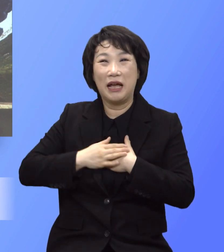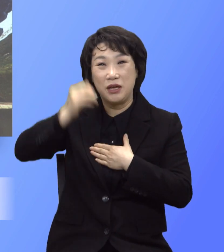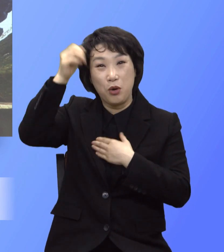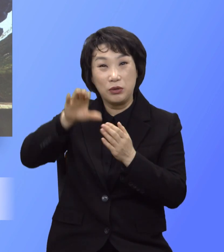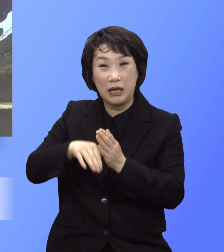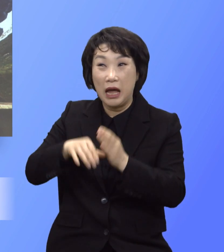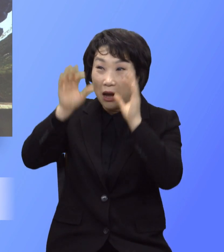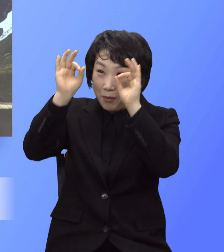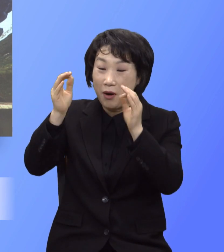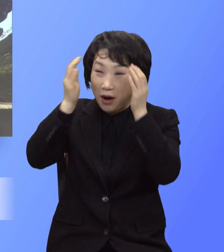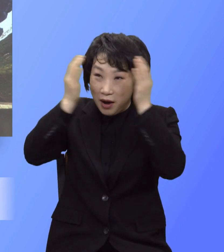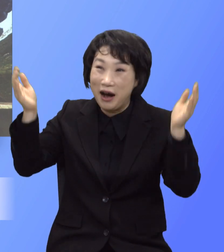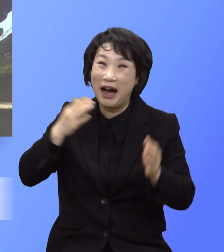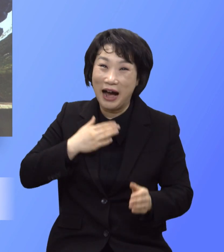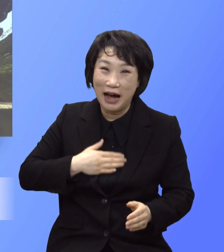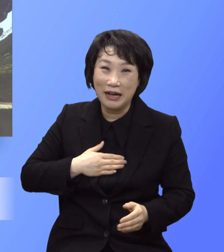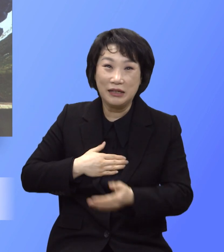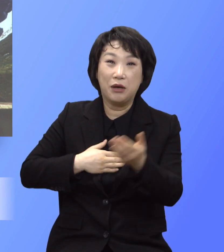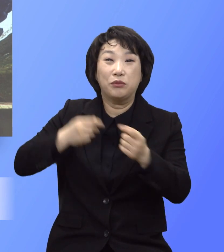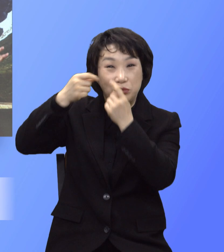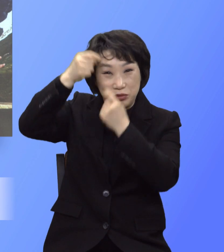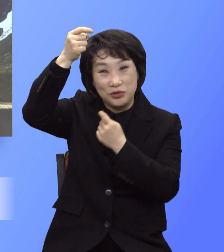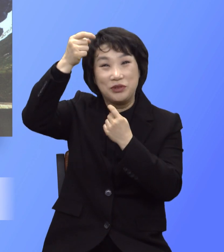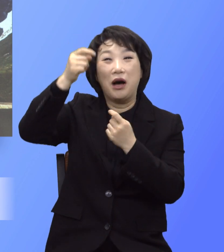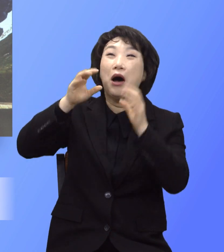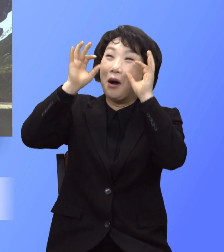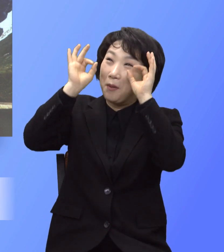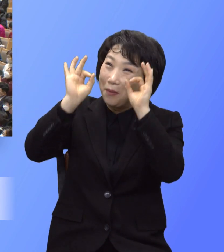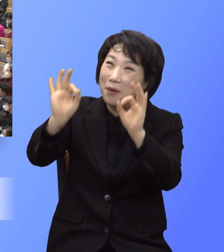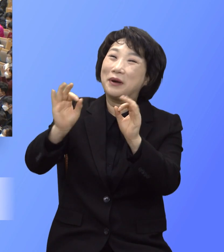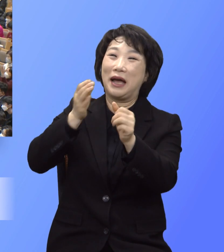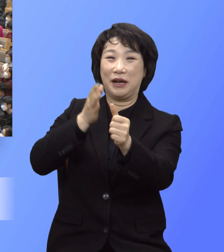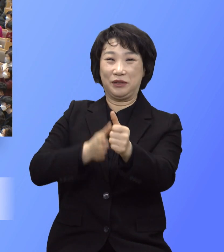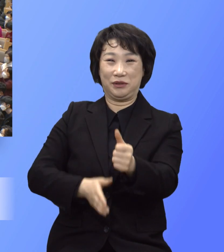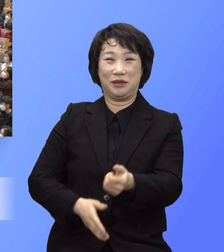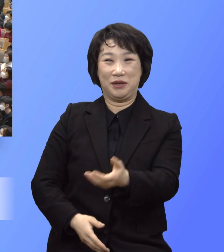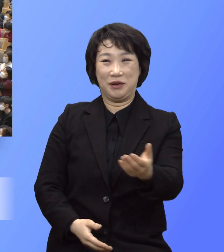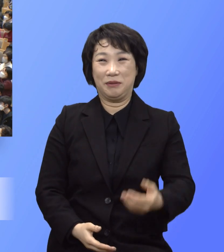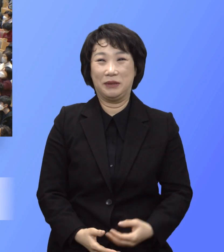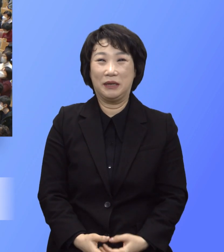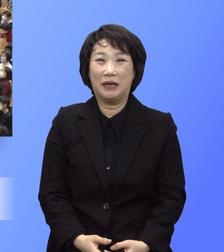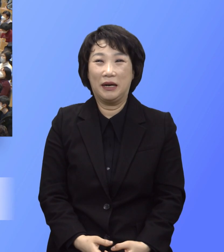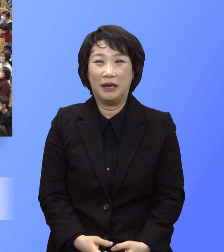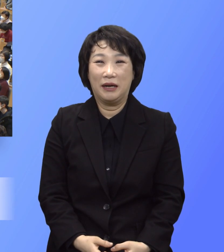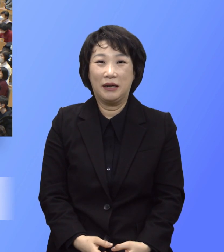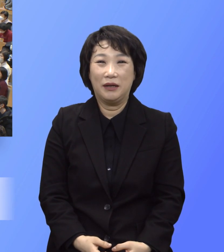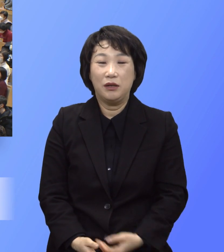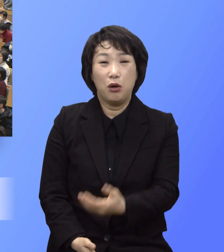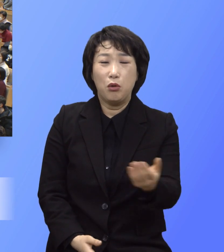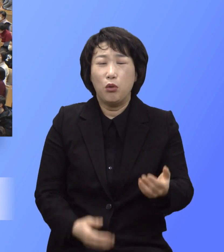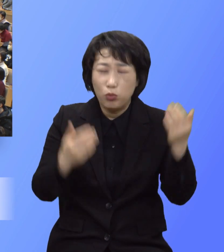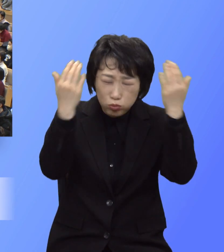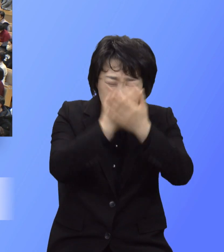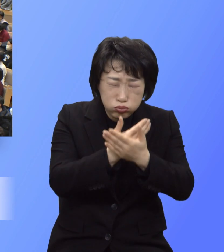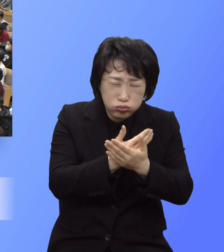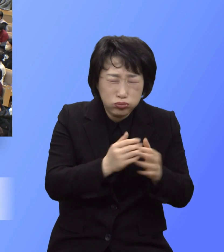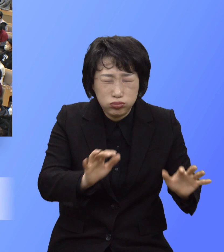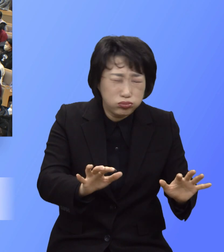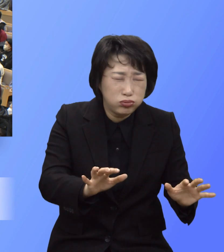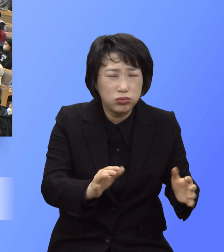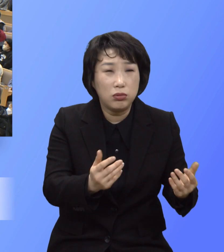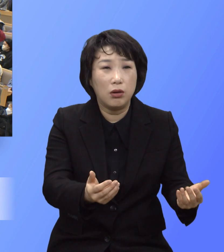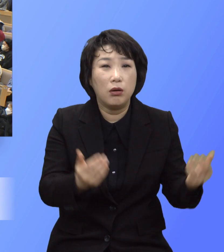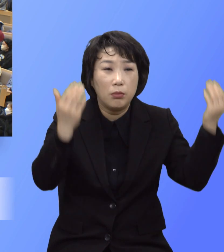볼 줄 아는 눈을 열어 보게 하옵소서. 그냥 못 보면